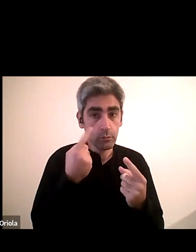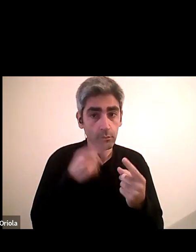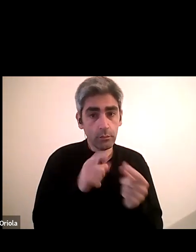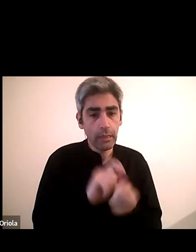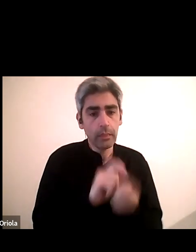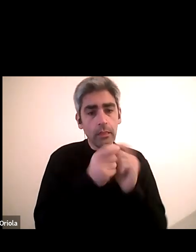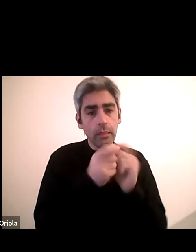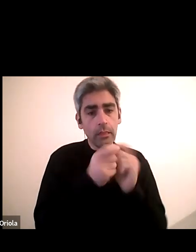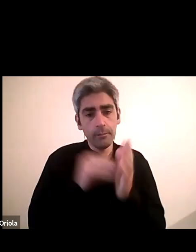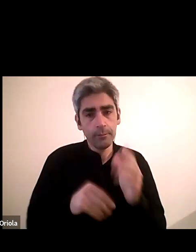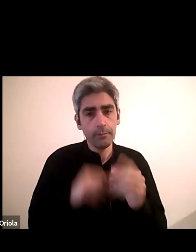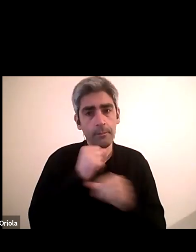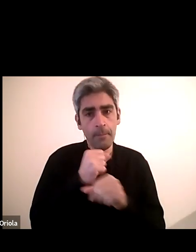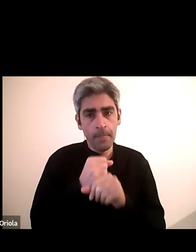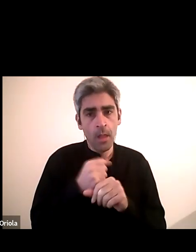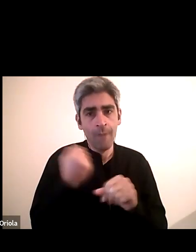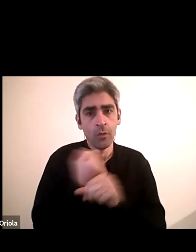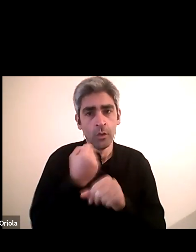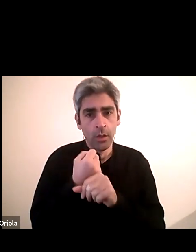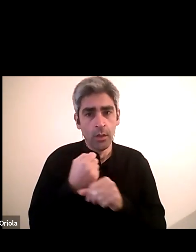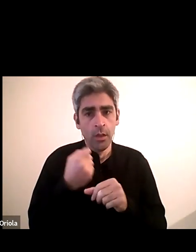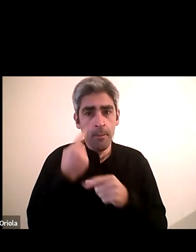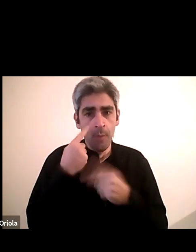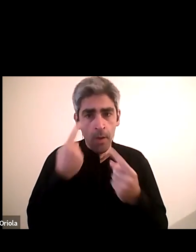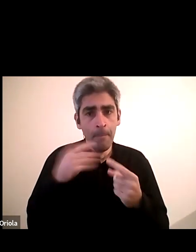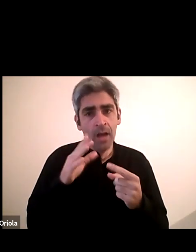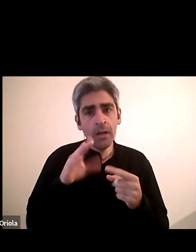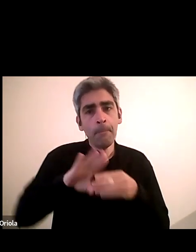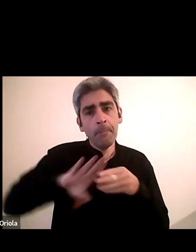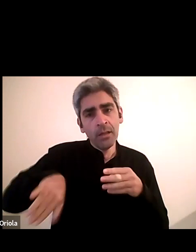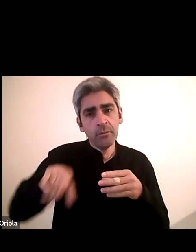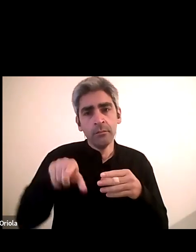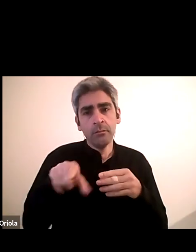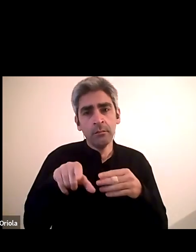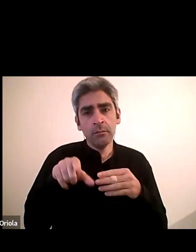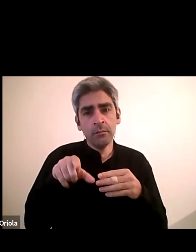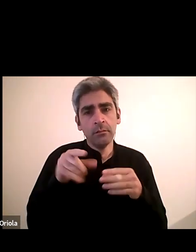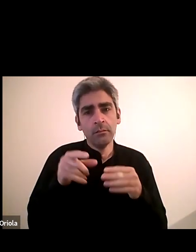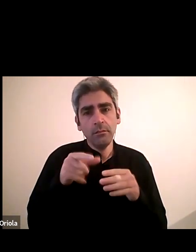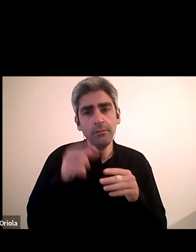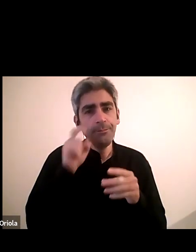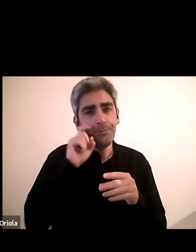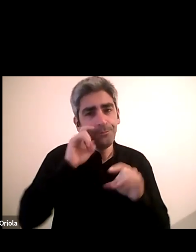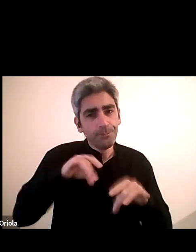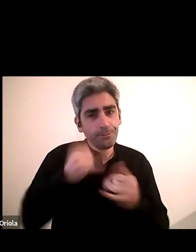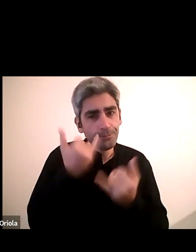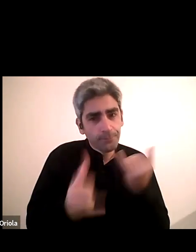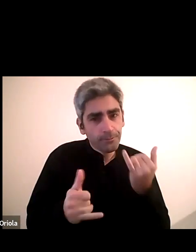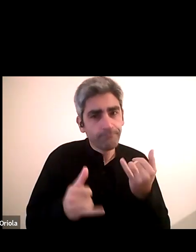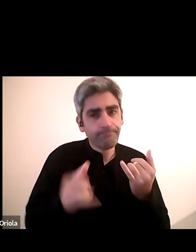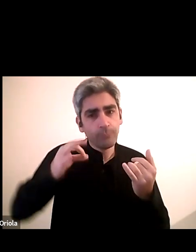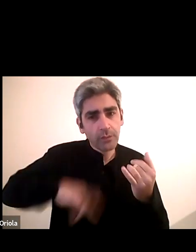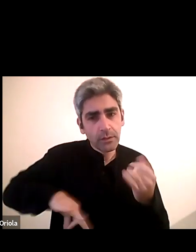de trabalho às funções públicas, mas excepciona, ainda assim, deixa de fora a prevenção de riscos